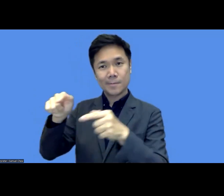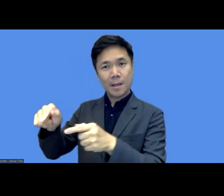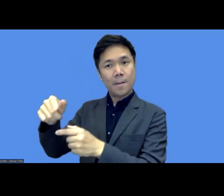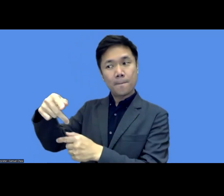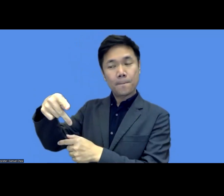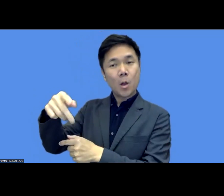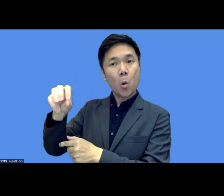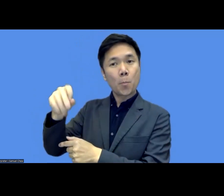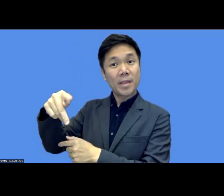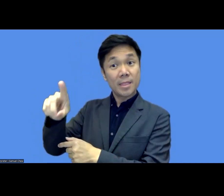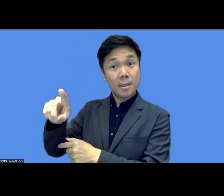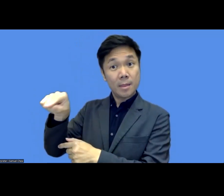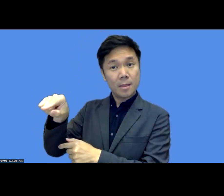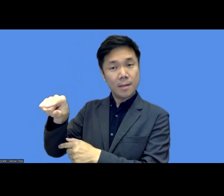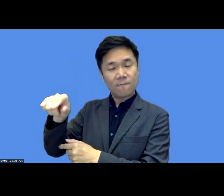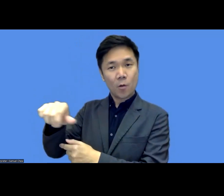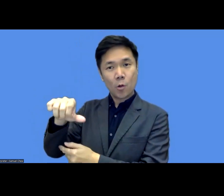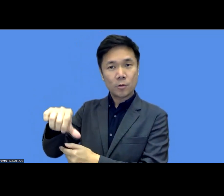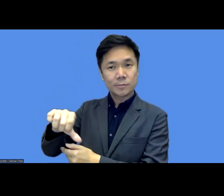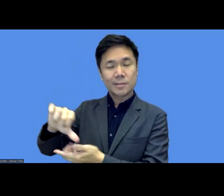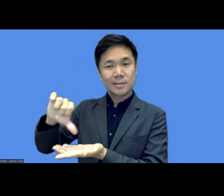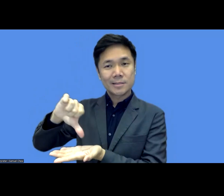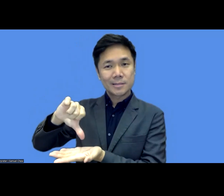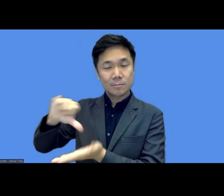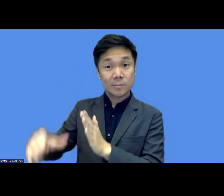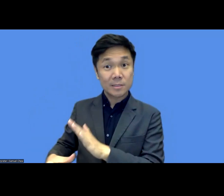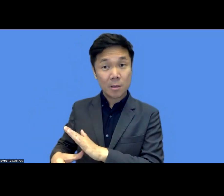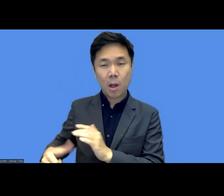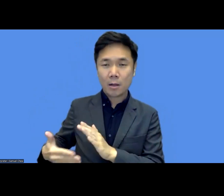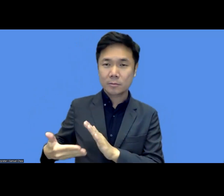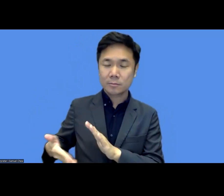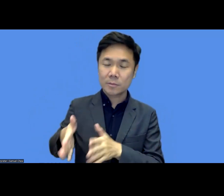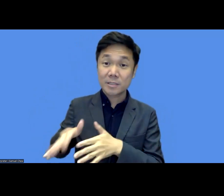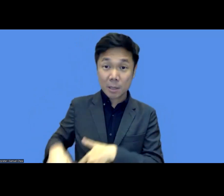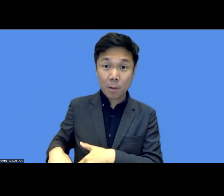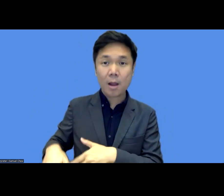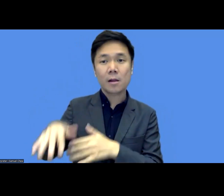Libán y tengo algunas preguntas.